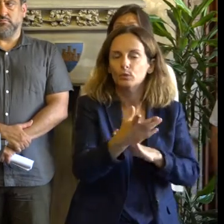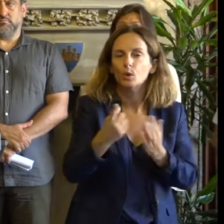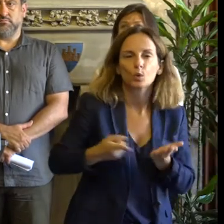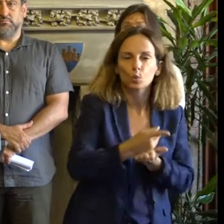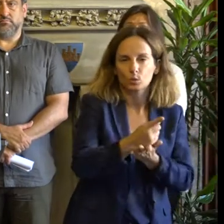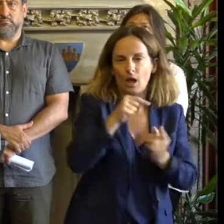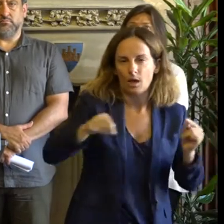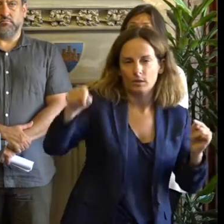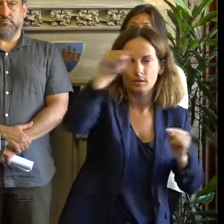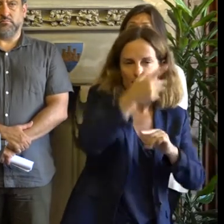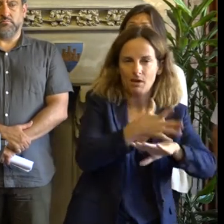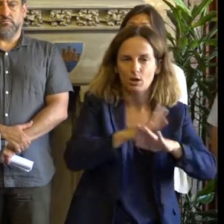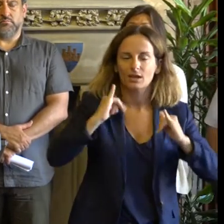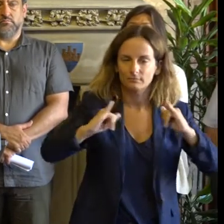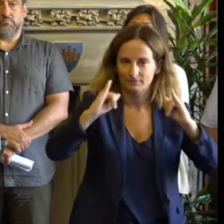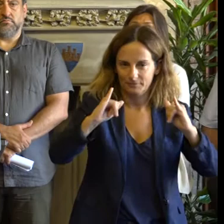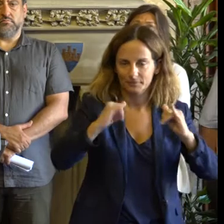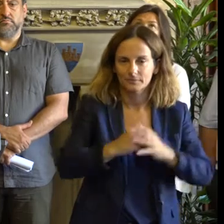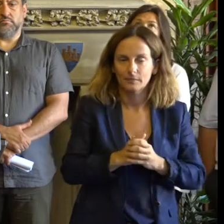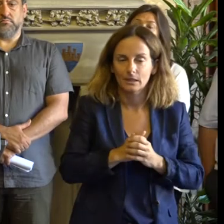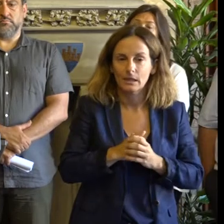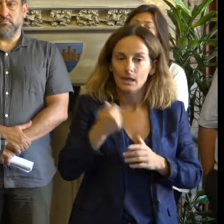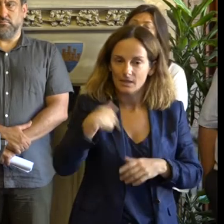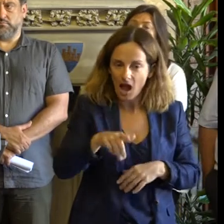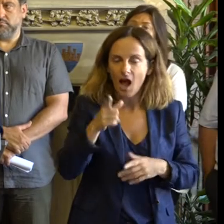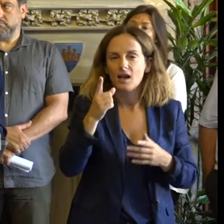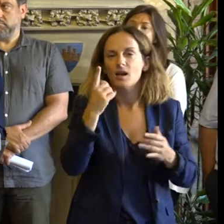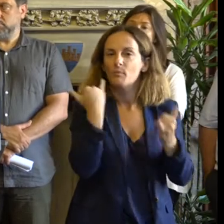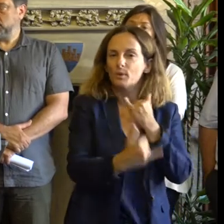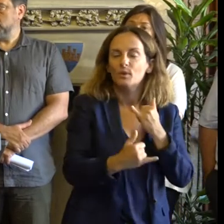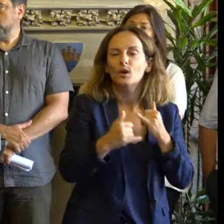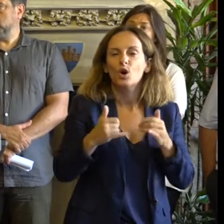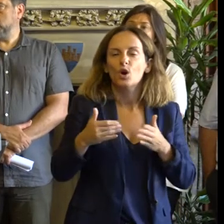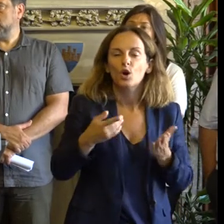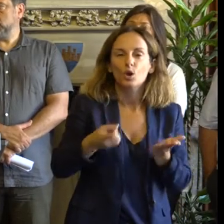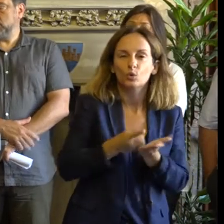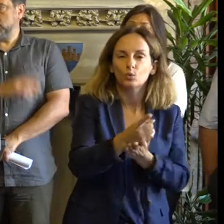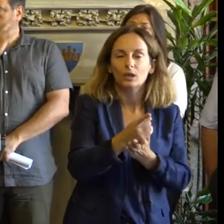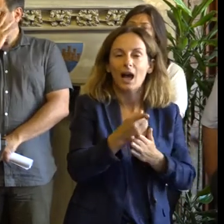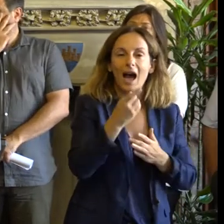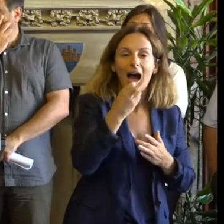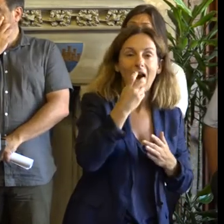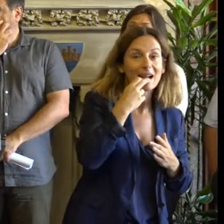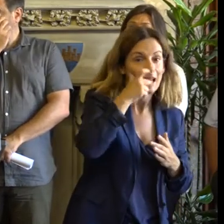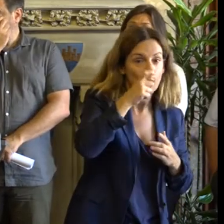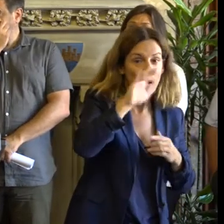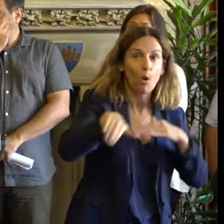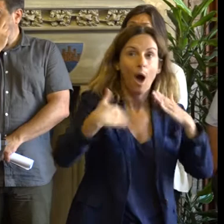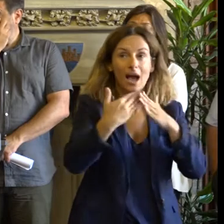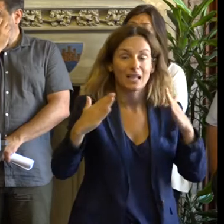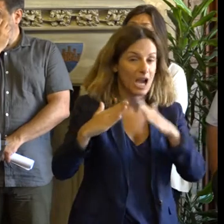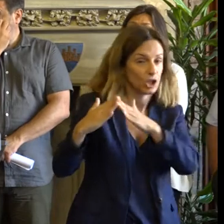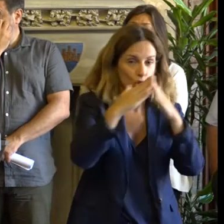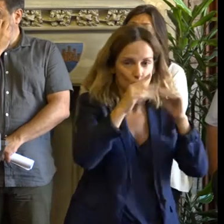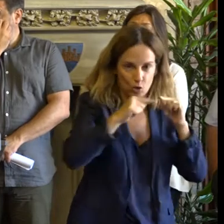Mallorca, no? I s'ha reiniciat la ruta Artà-Lluc, que se té previst que s'obri durant aquesta legislatura,